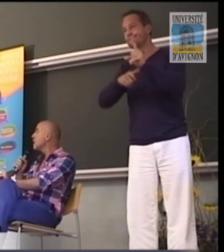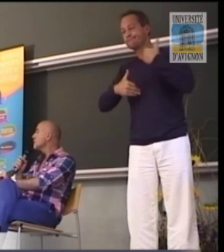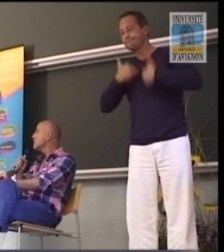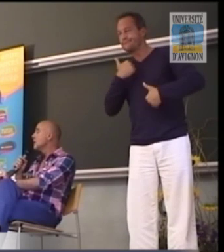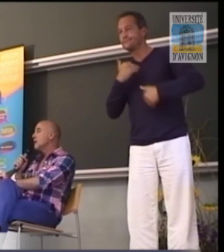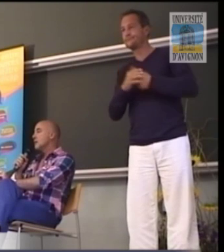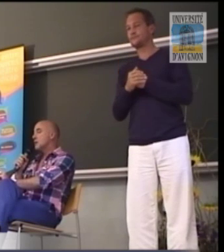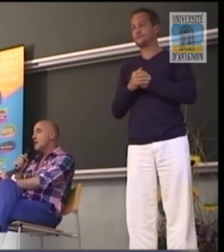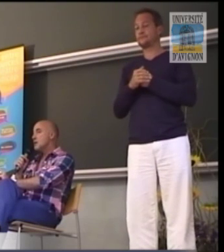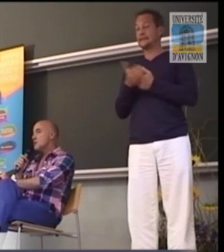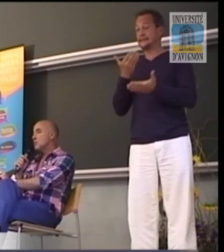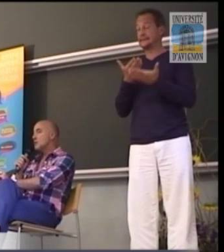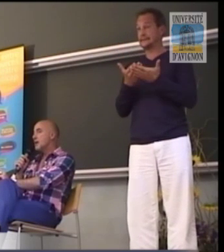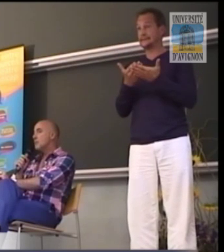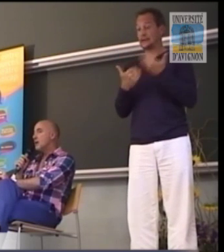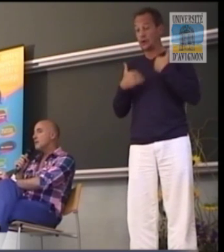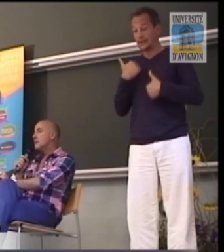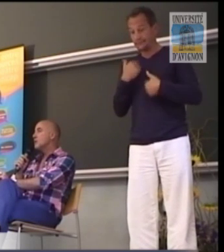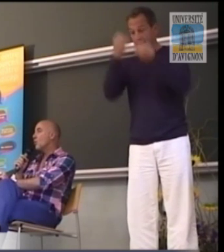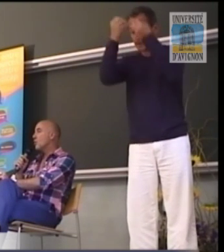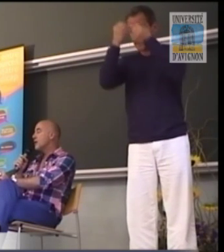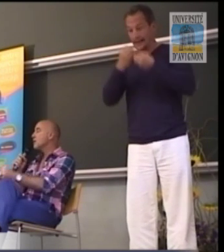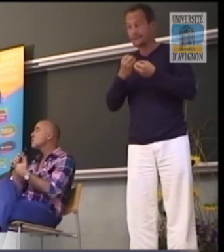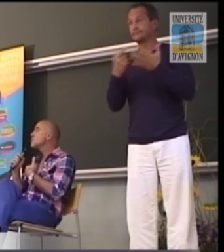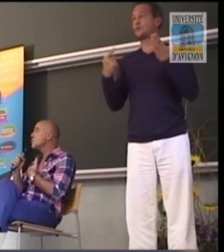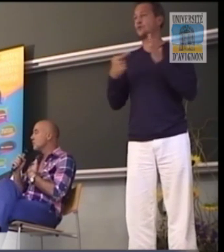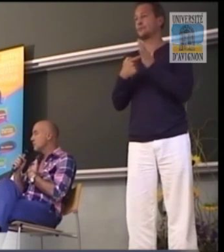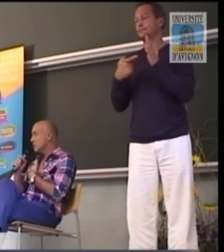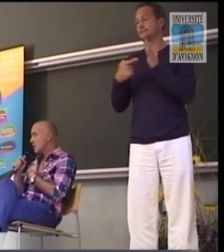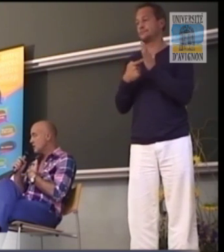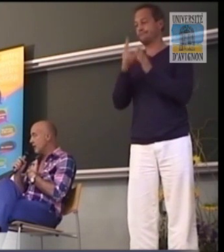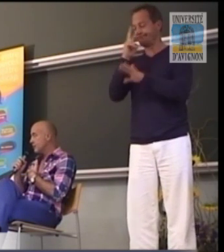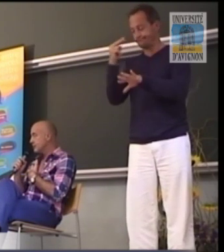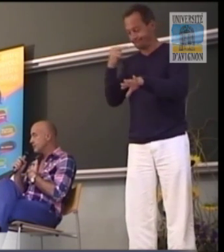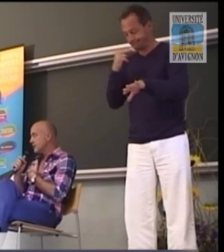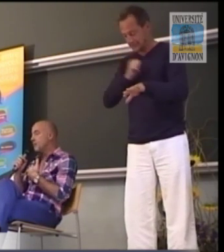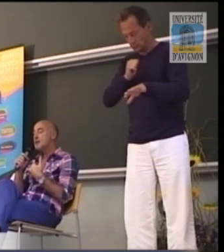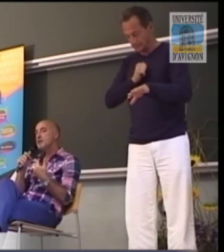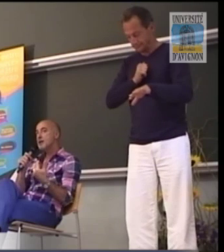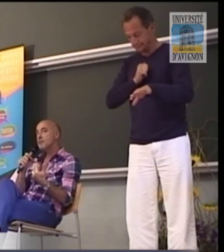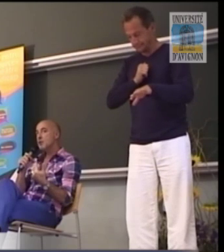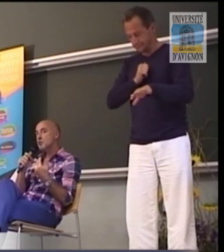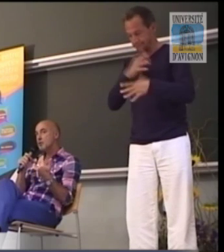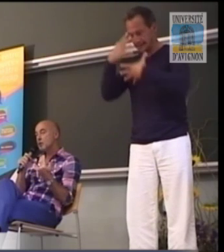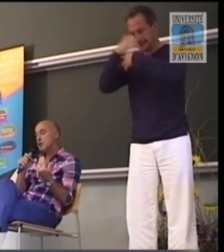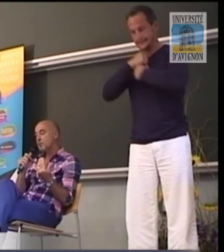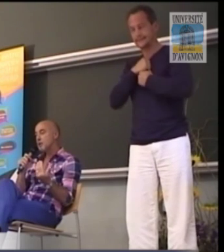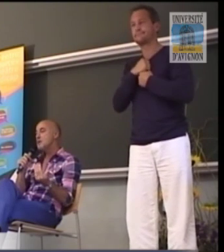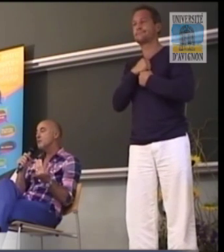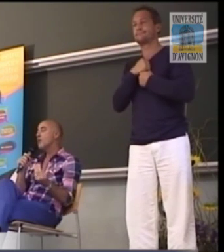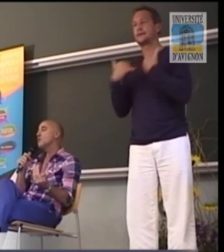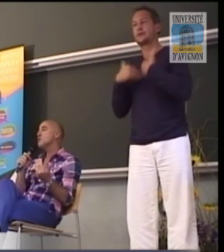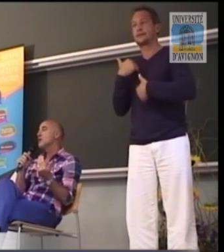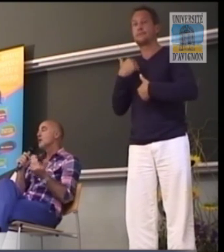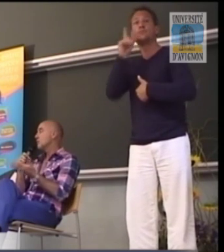un quand il est question d'admettre et de reconnaître son handicap. Car bien évidemment, nous sommes dans un pays,